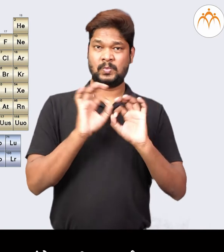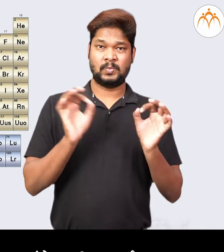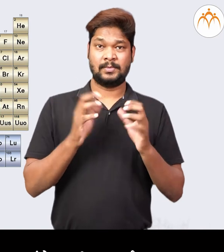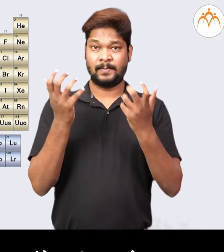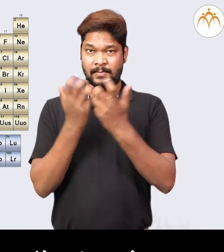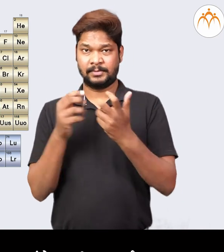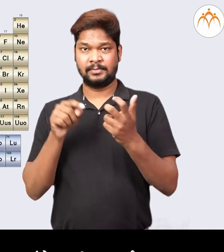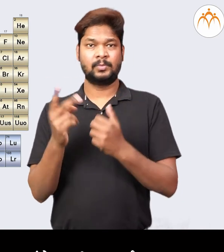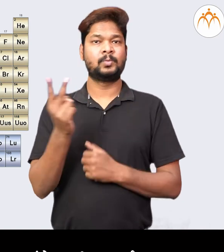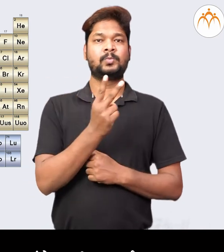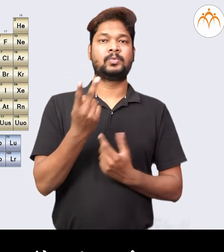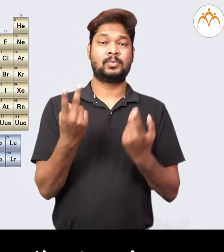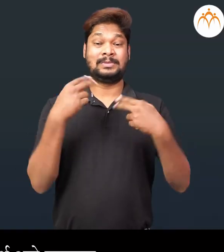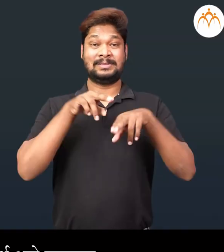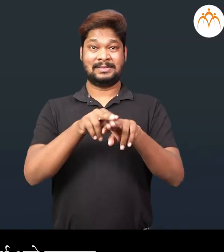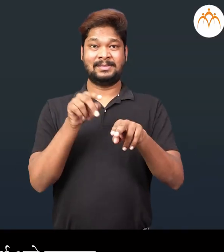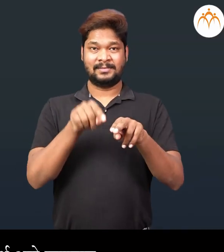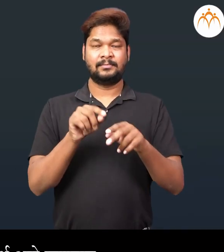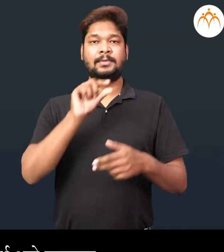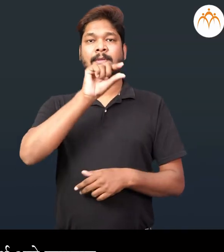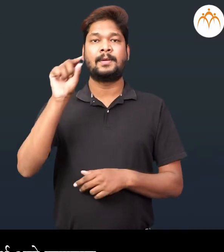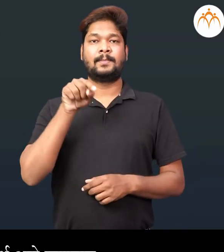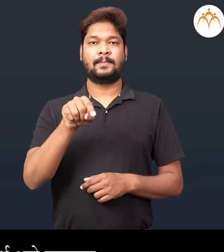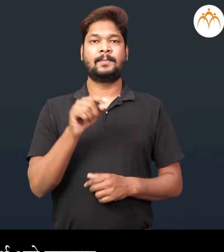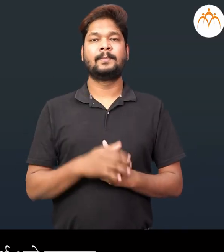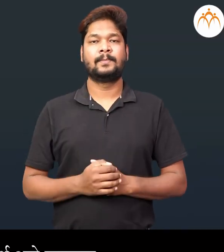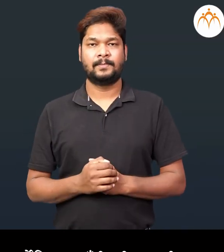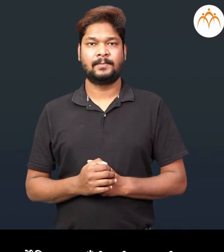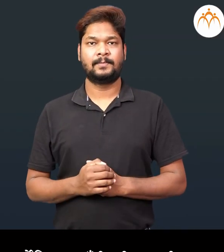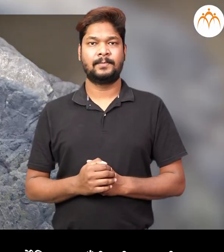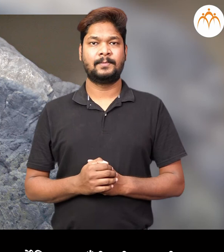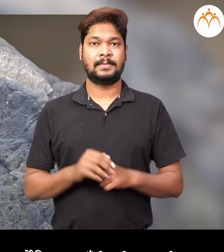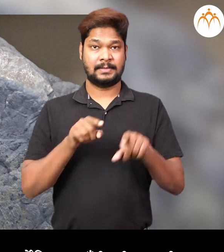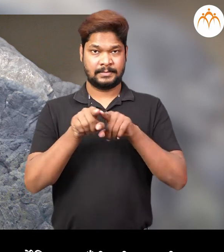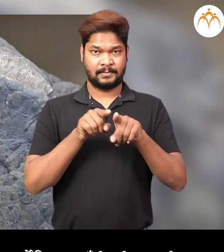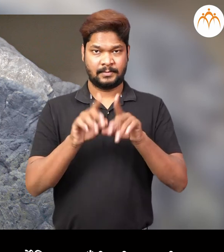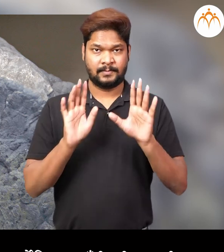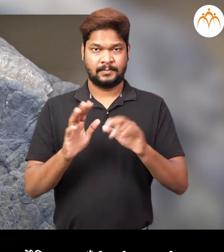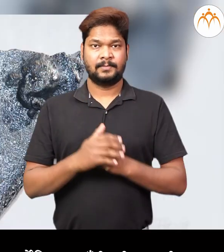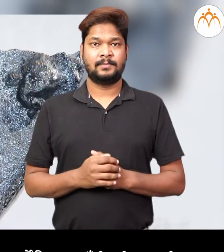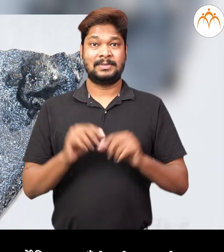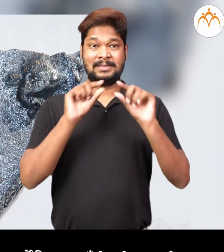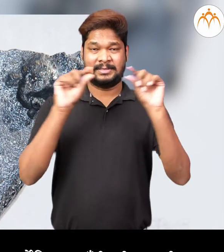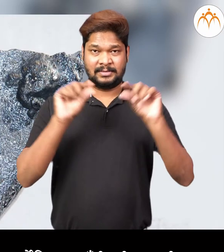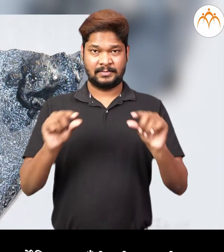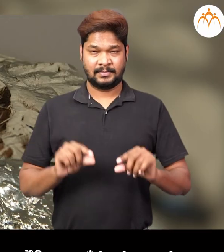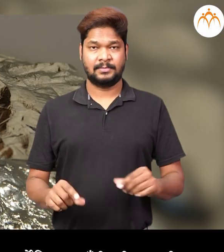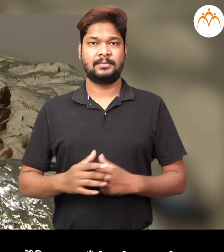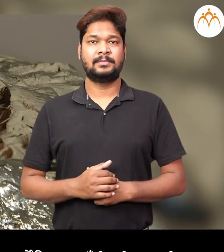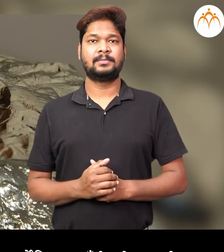अधातूंचे काही गुणधर्म आढळतात. त्यांना धातू सदृश पदार्थ असं म्हणतात. उदाहरणार्थ आर्सेनिक,